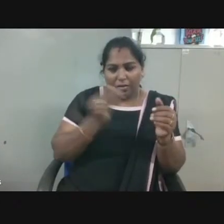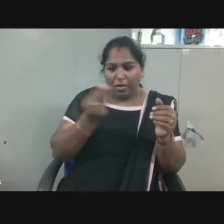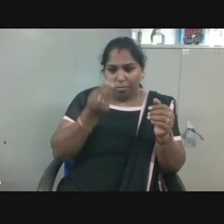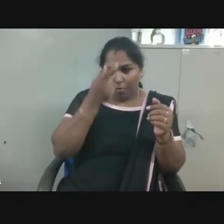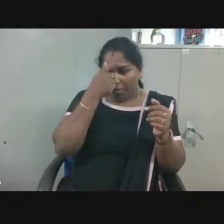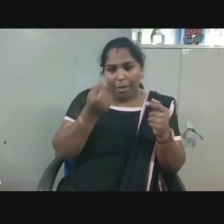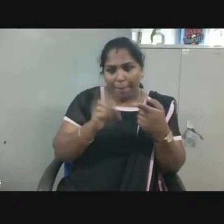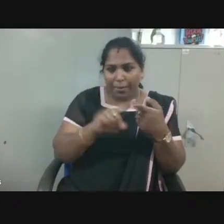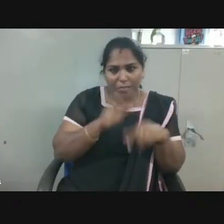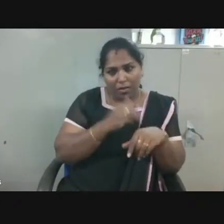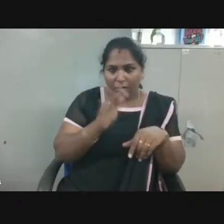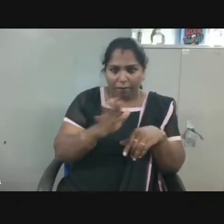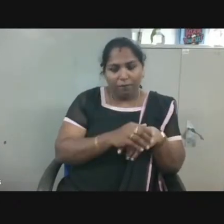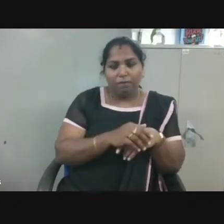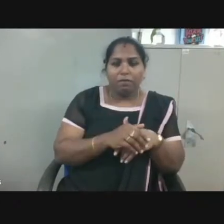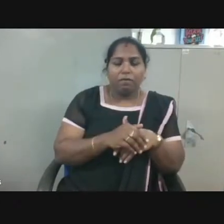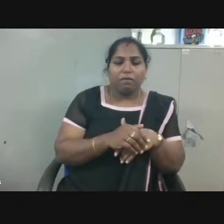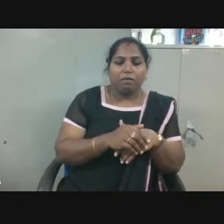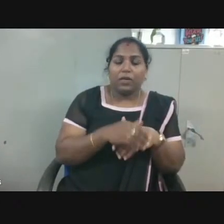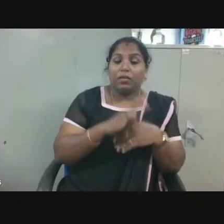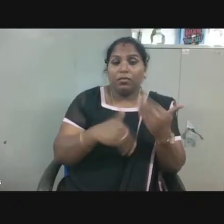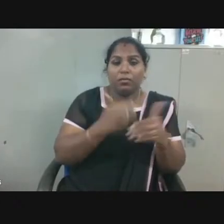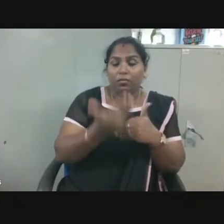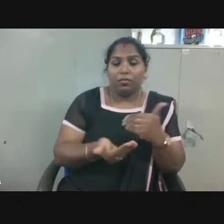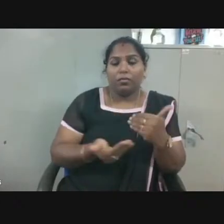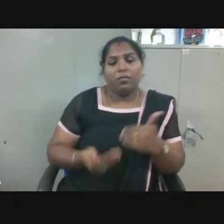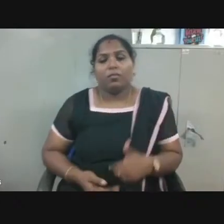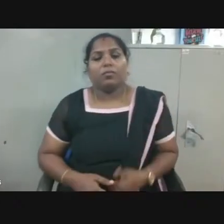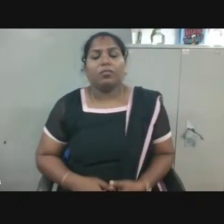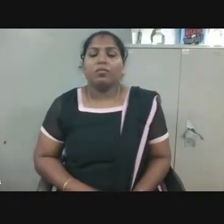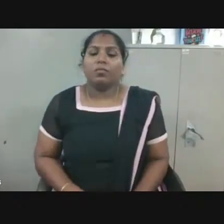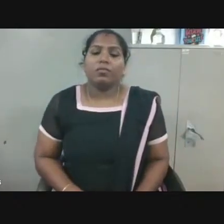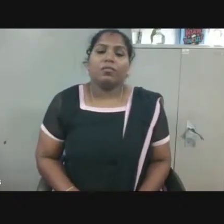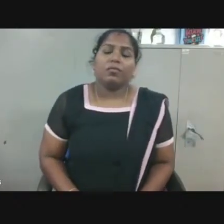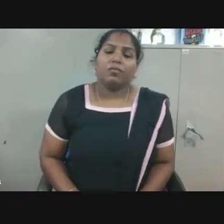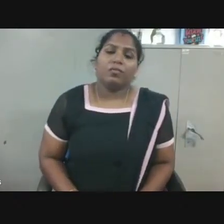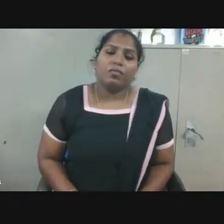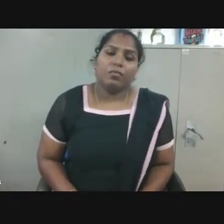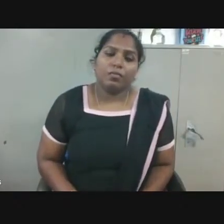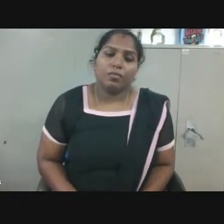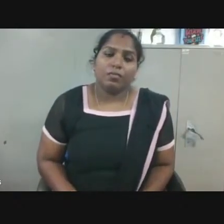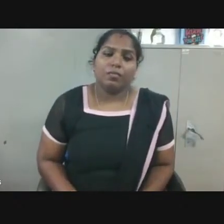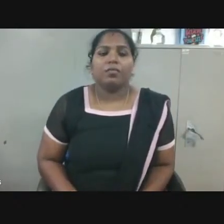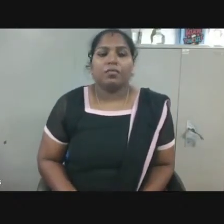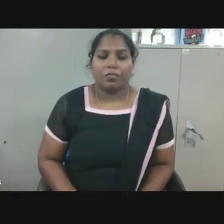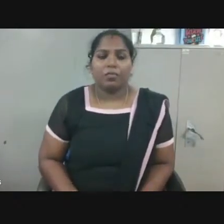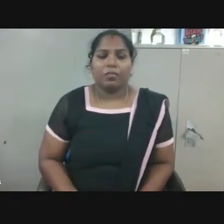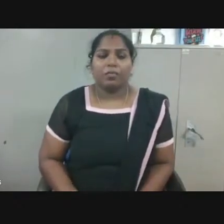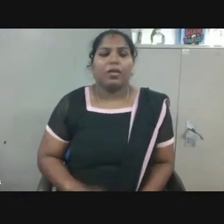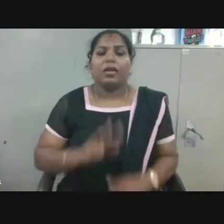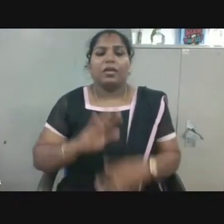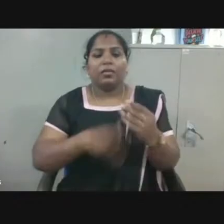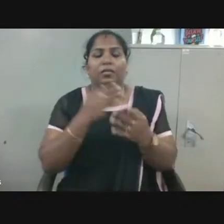അസുഖം വരാനുള്ള സാധ്യത വളരെ കൂടുതലാണ്. അടുത്ത ഒരു കാറ്റഗറിയാണ് ഫേഷ്യോ സ്കാപ്പുലർ ഹ്യൂമറൽ ഡിസ്ട്രോഫി. അത്